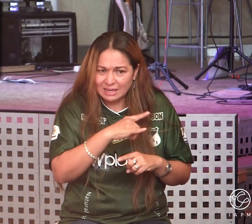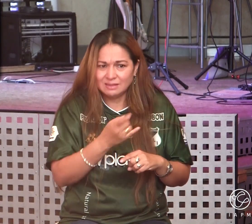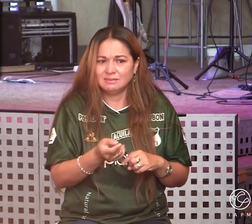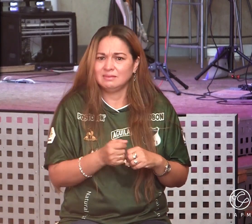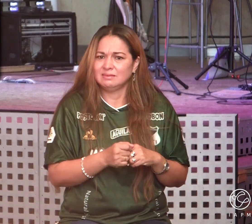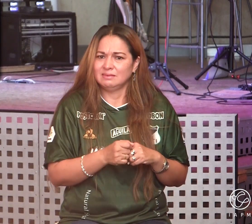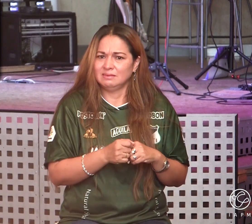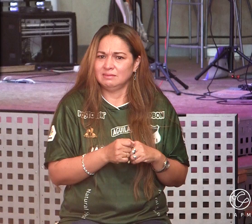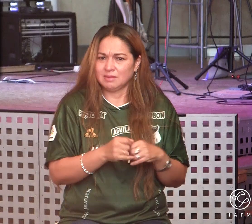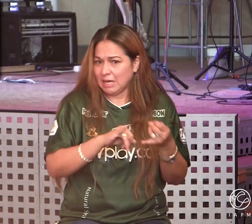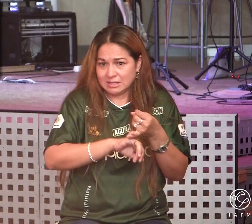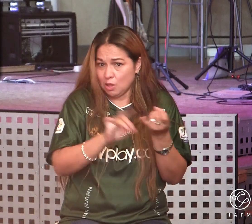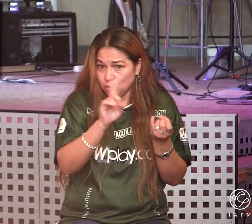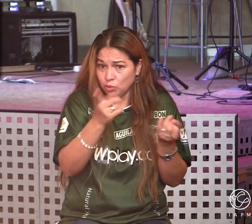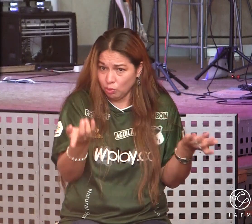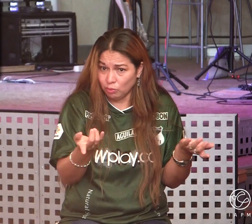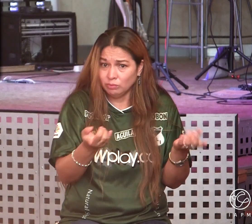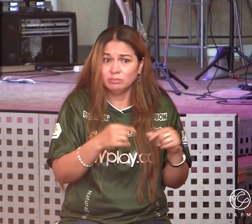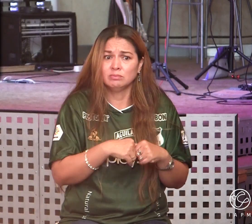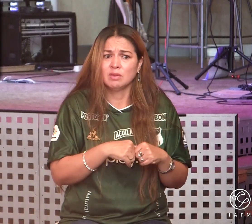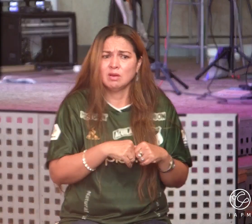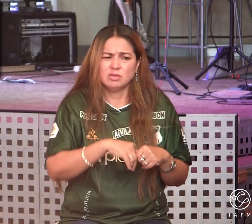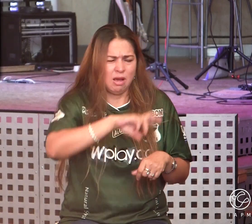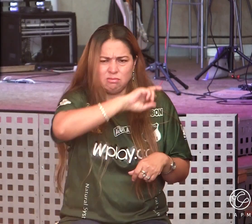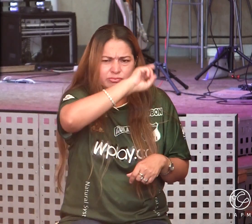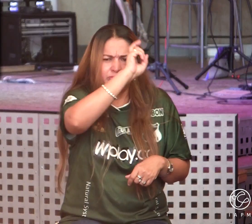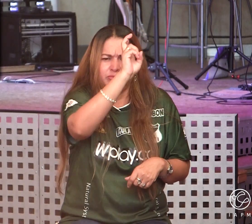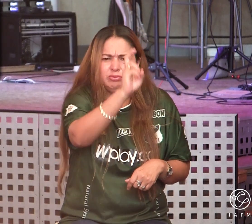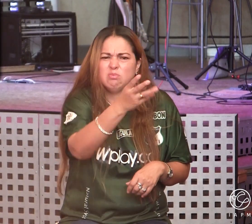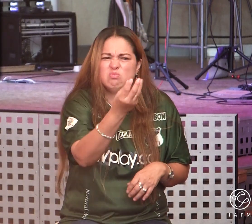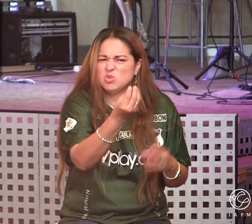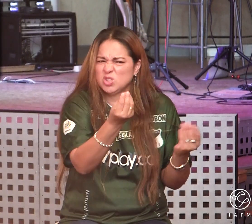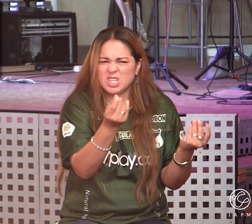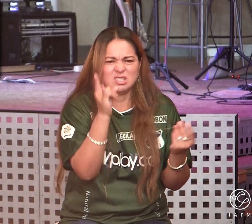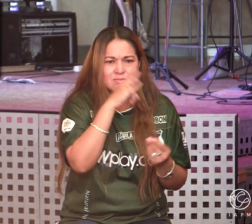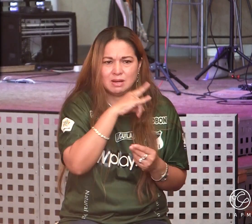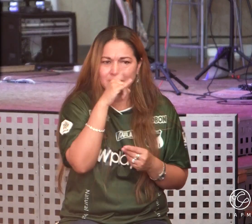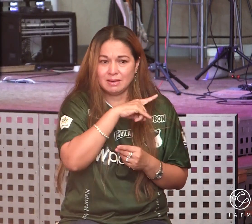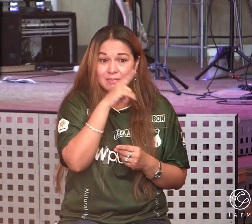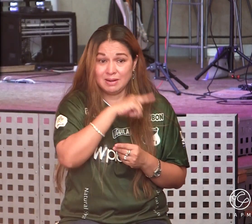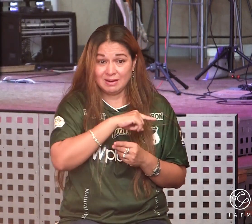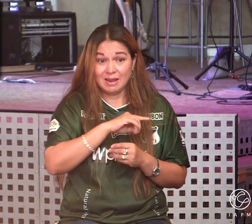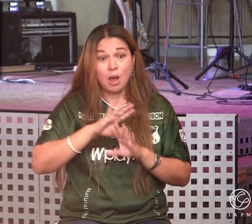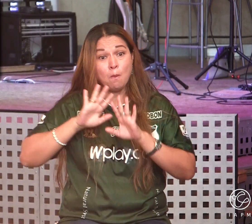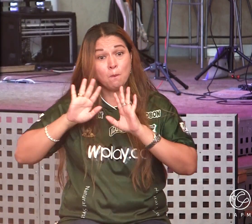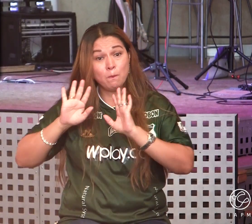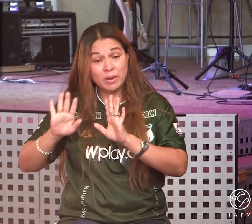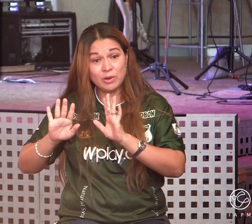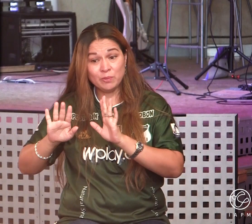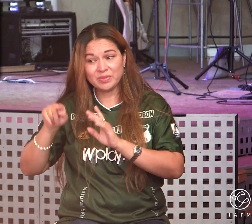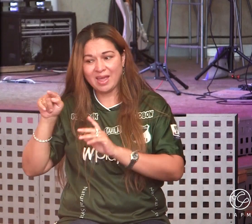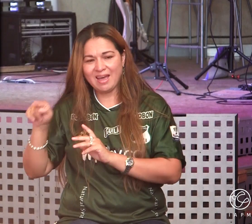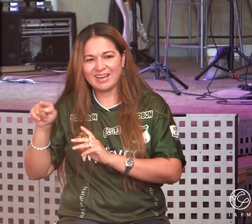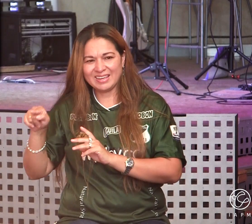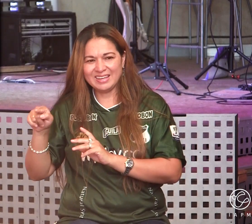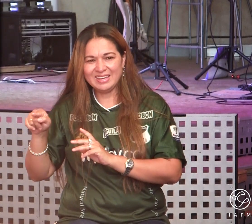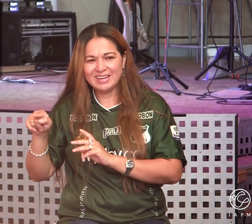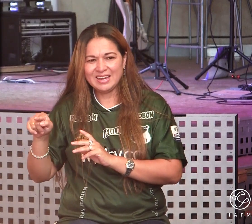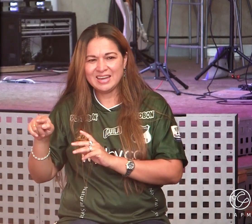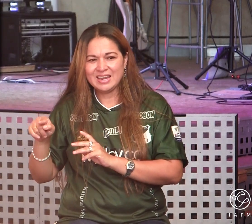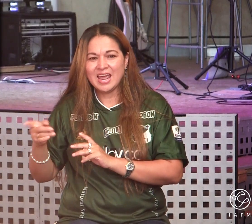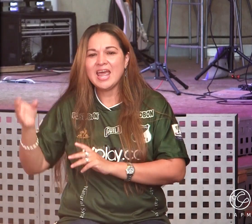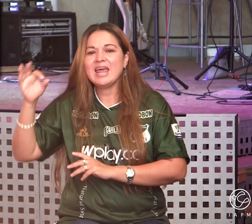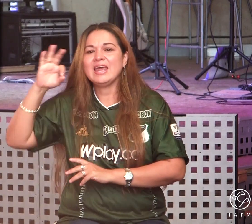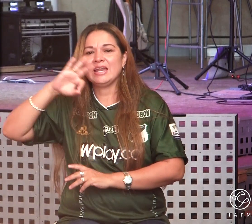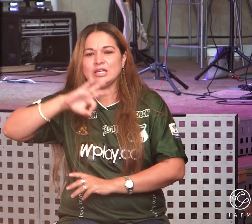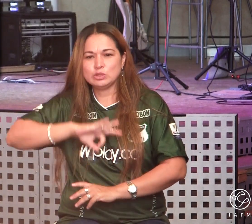2. Isaac e Ismael. ¿Y de dónde brota Ismael? ¿De dónde sale Ismael? Ismael sale de una exégesis muy rara